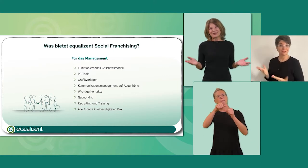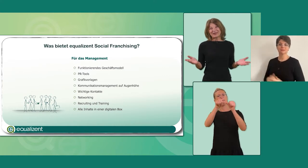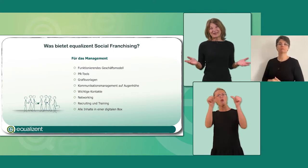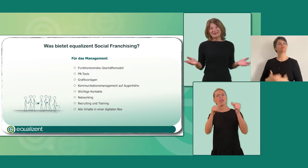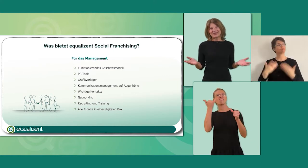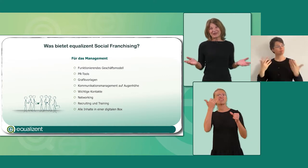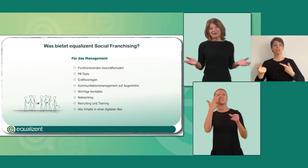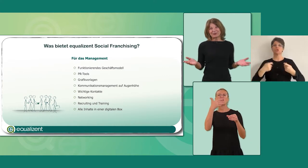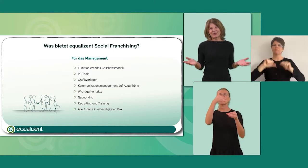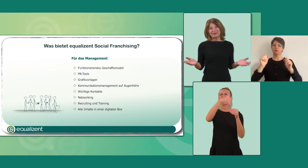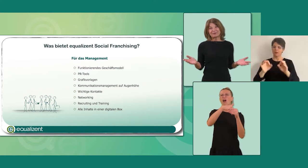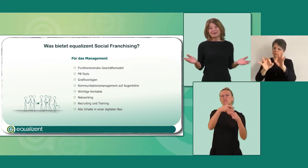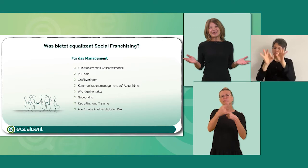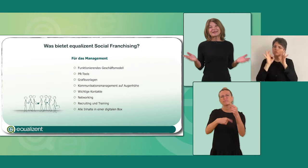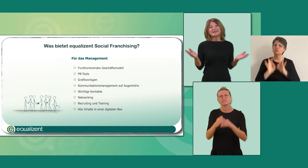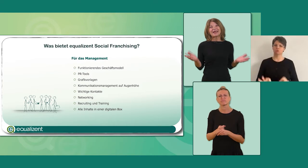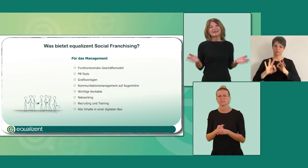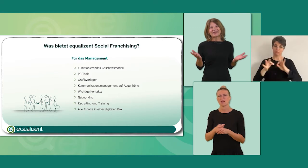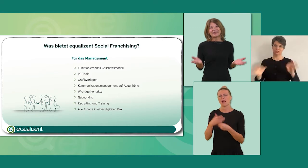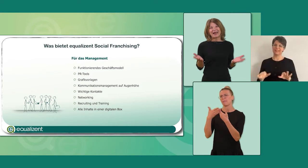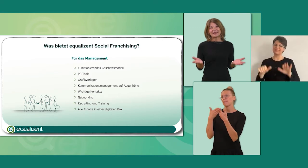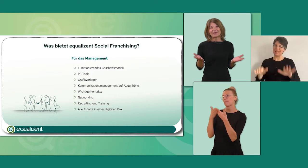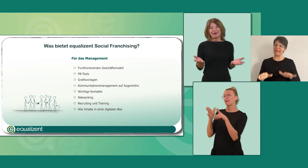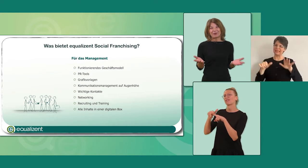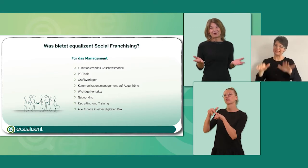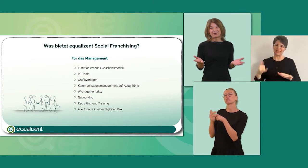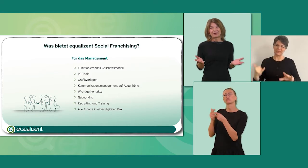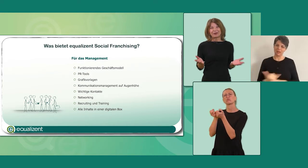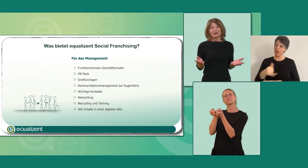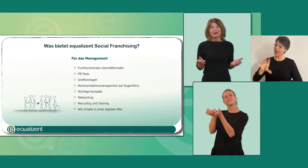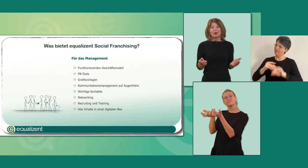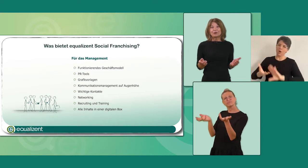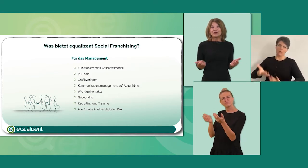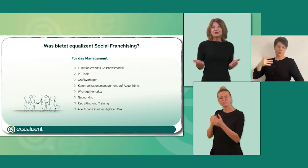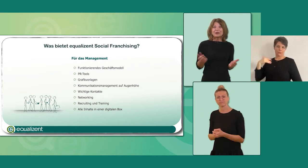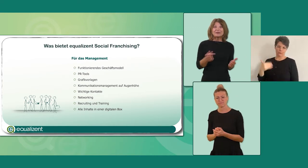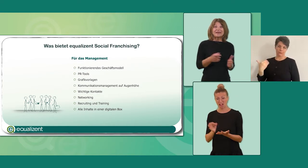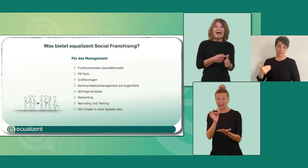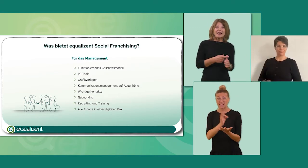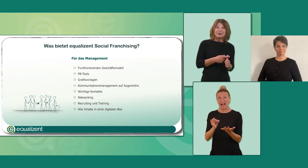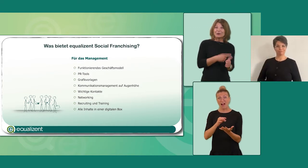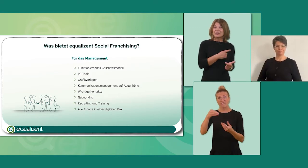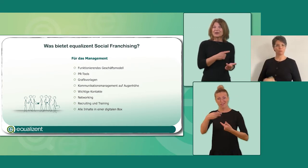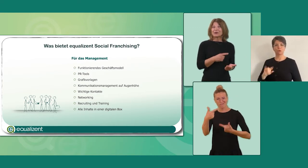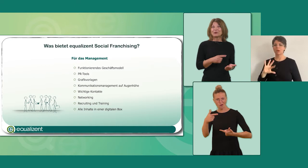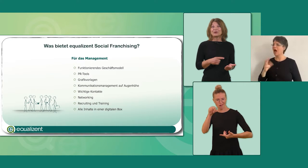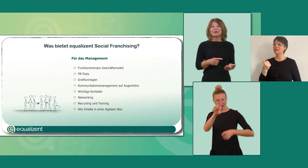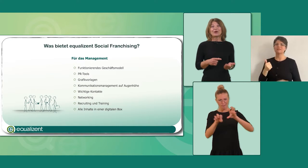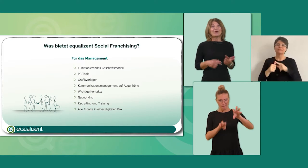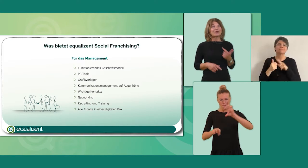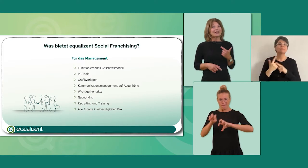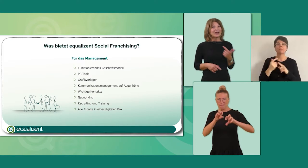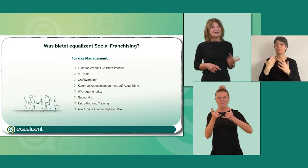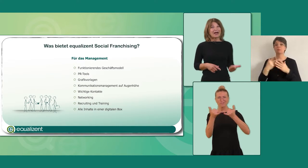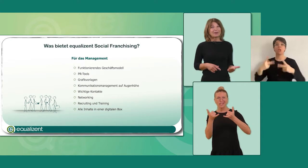Unser funktionierendes Geschäftsmodell mit 16 Jahren Erfahrung. Und dazu gibt es alle nötigen Tools für